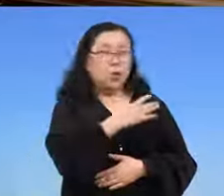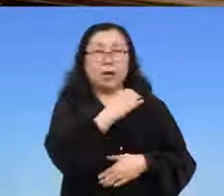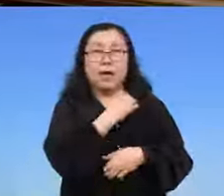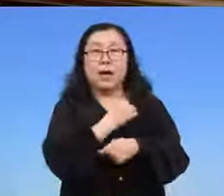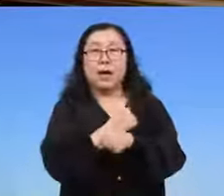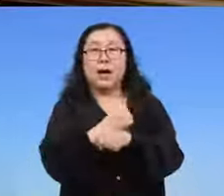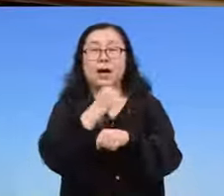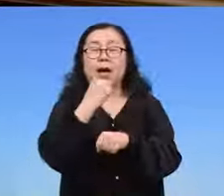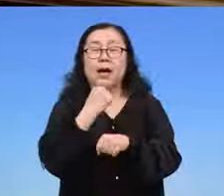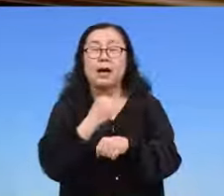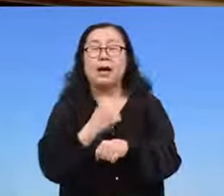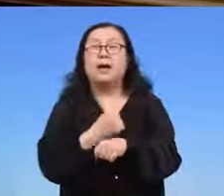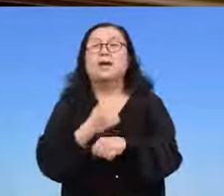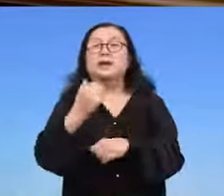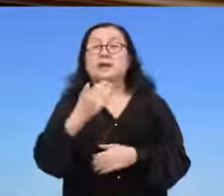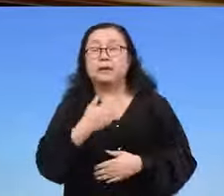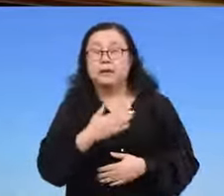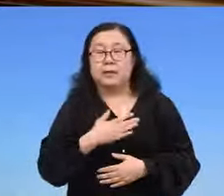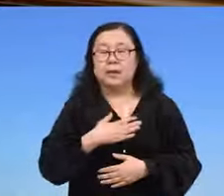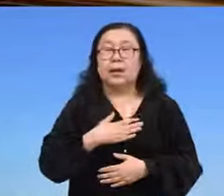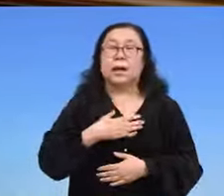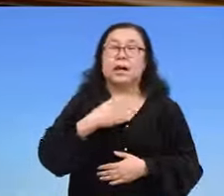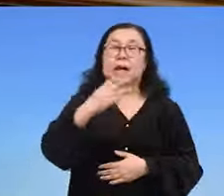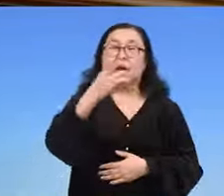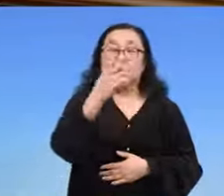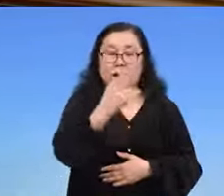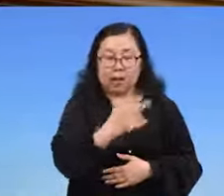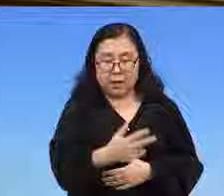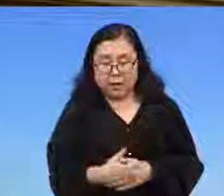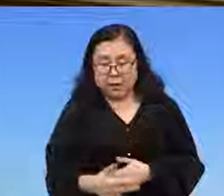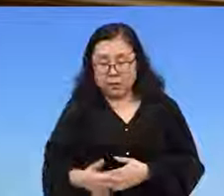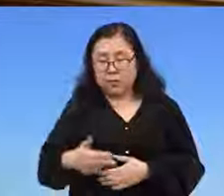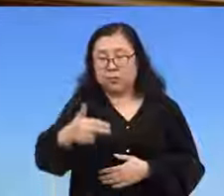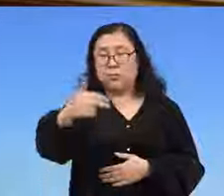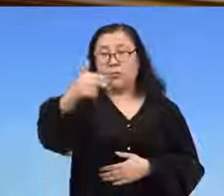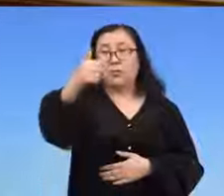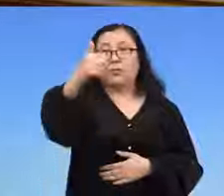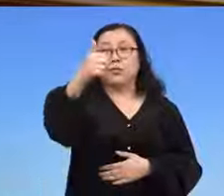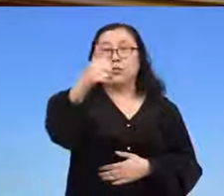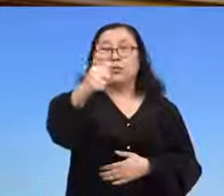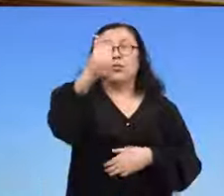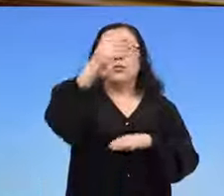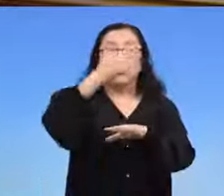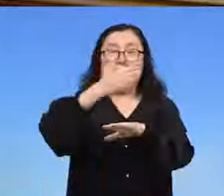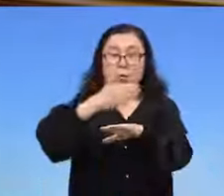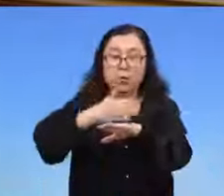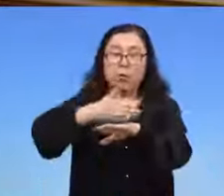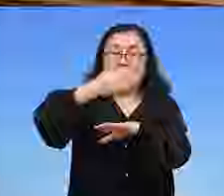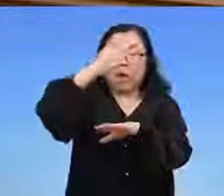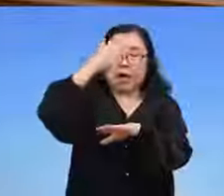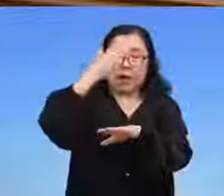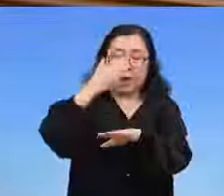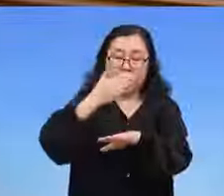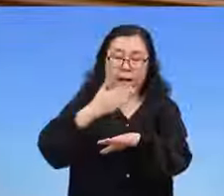부욕해 하신 나의 주 감사 감사.